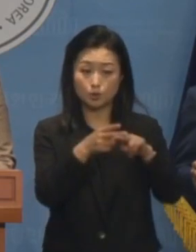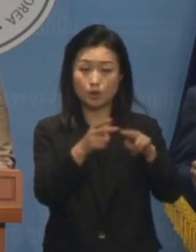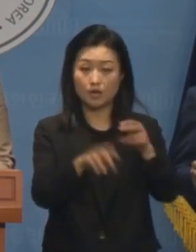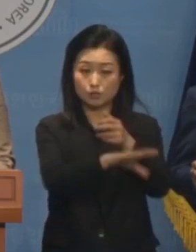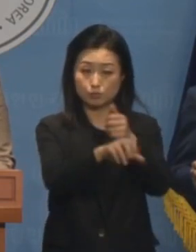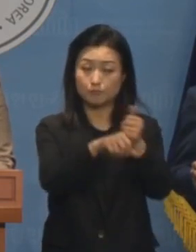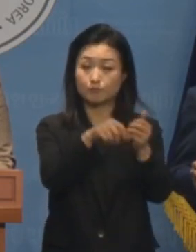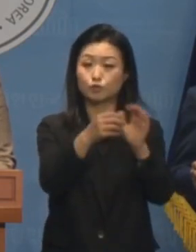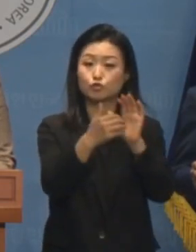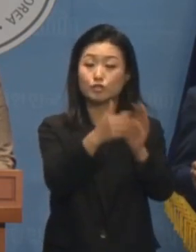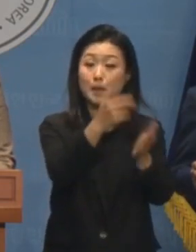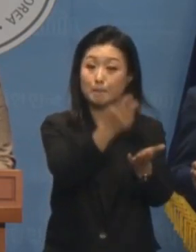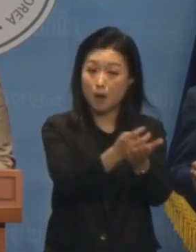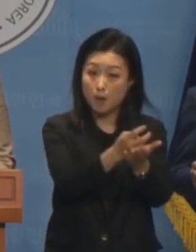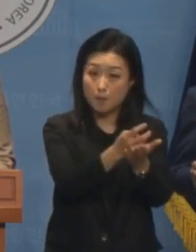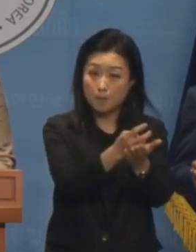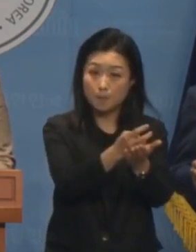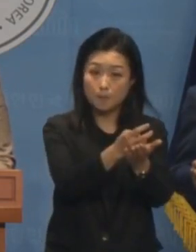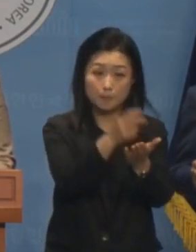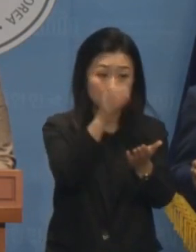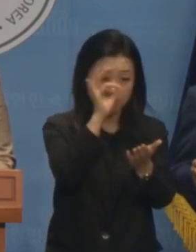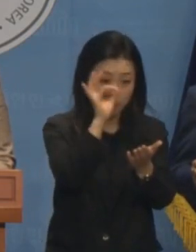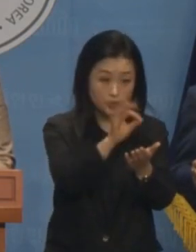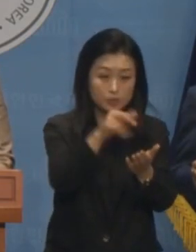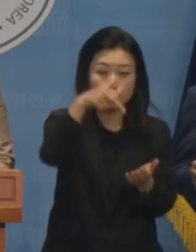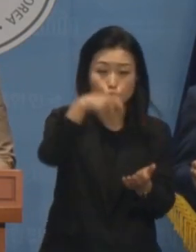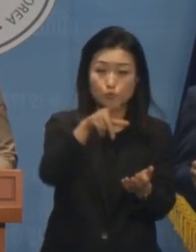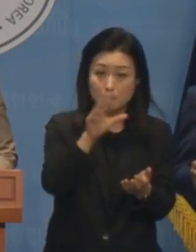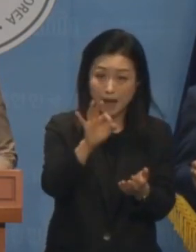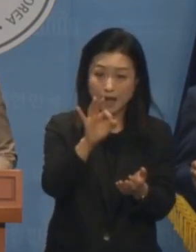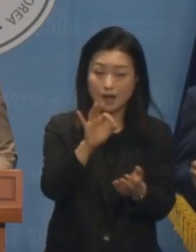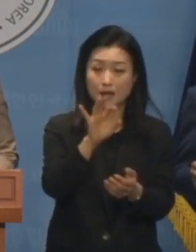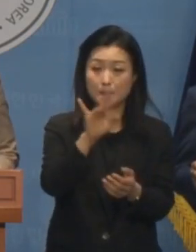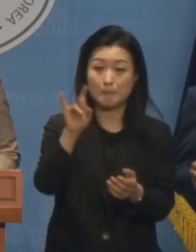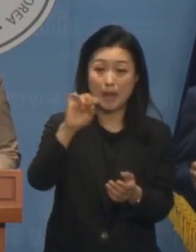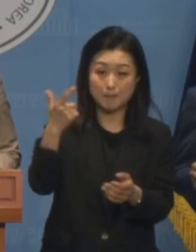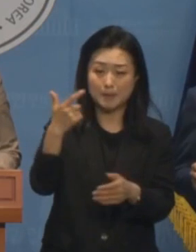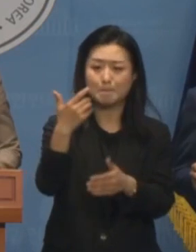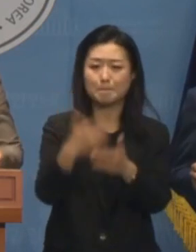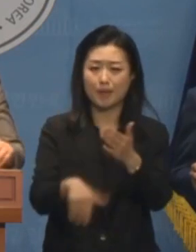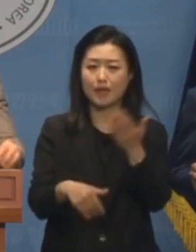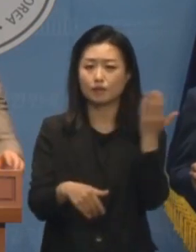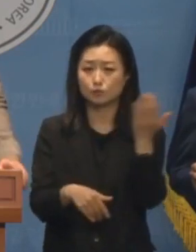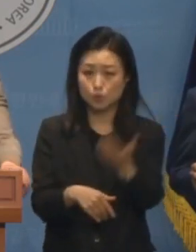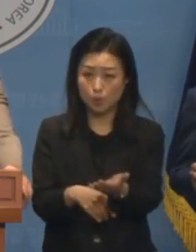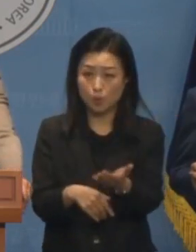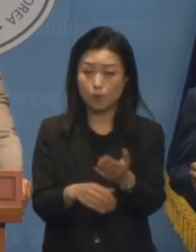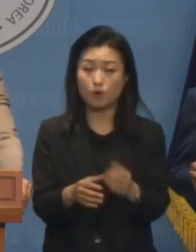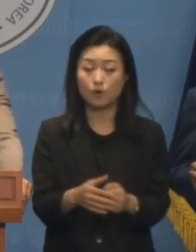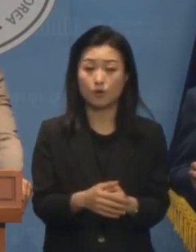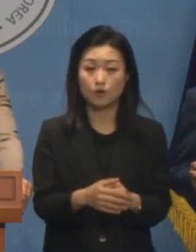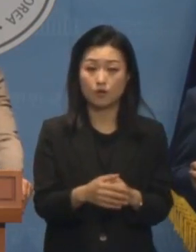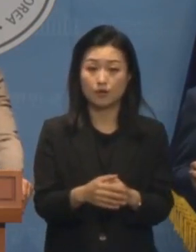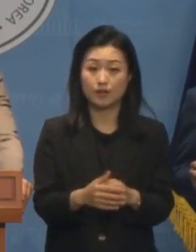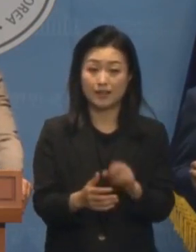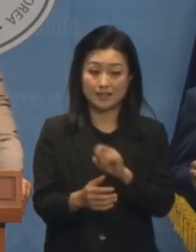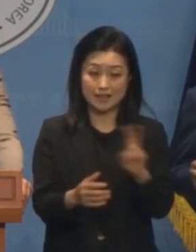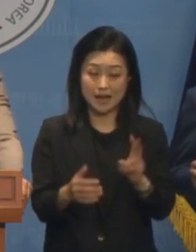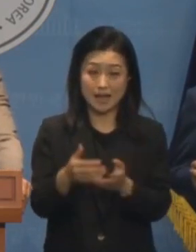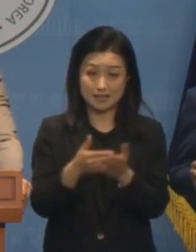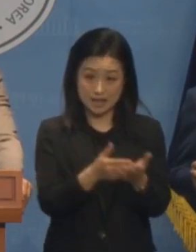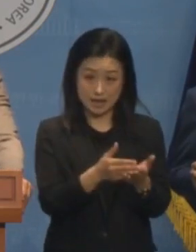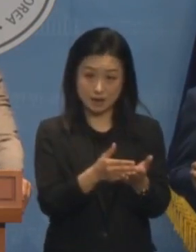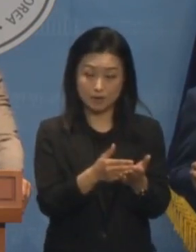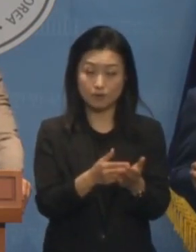규제법에서 가장 지금 우리 사회에서 문제가 되고 있는 쿠팡과 배민을 빼기 위해서 적용 범위를 야당이 낸 법안들은